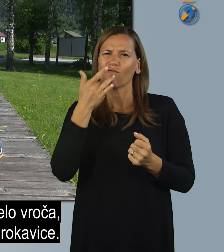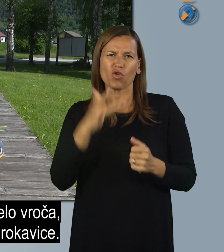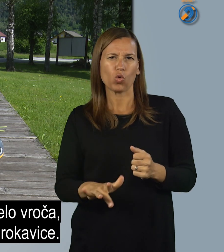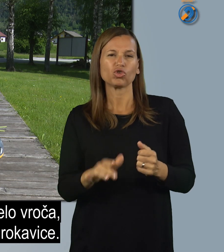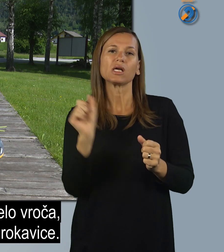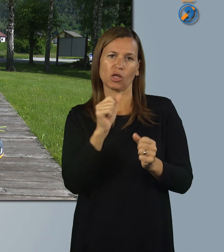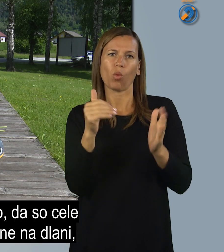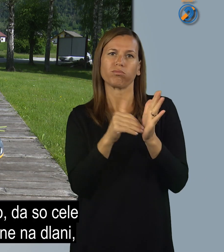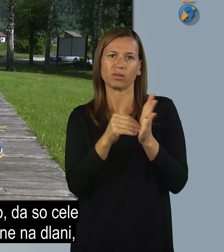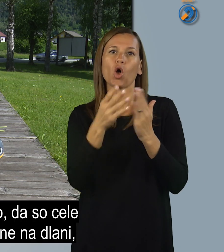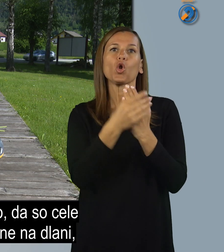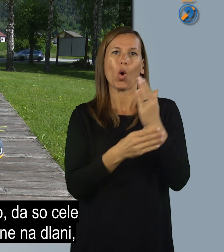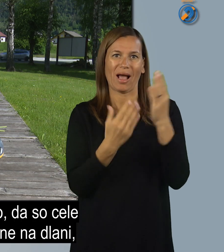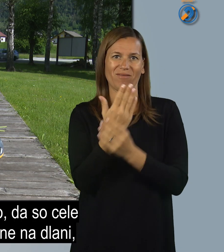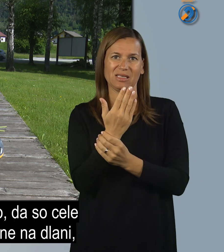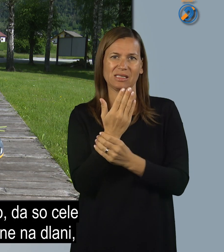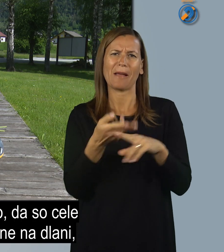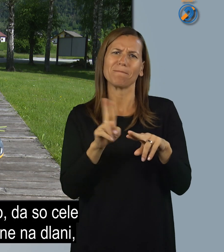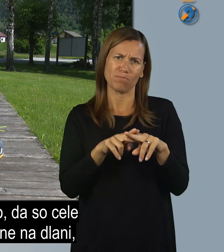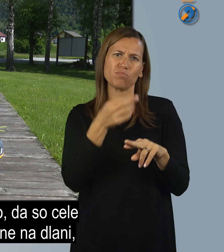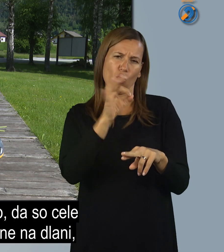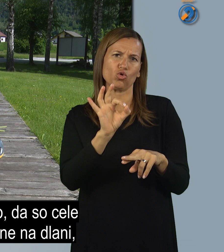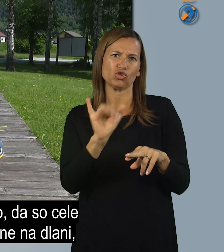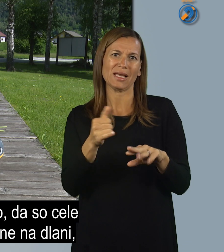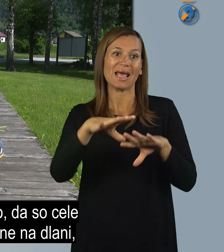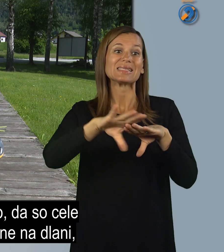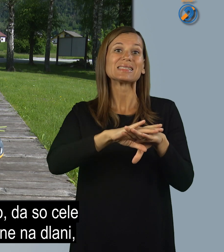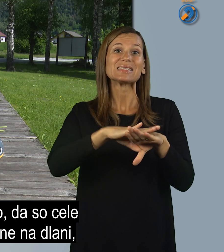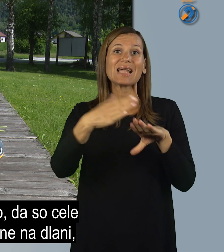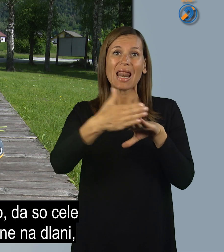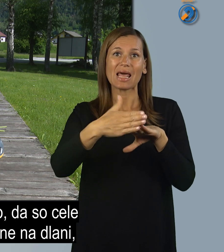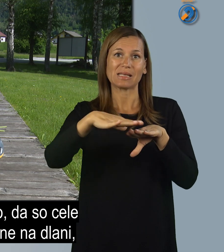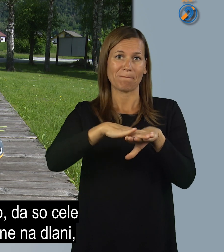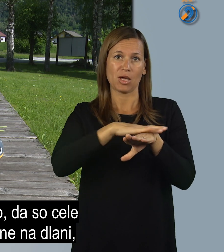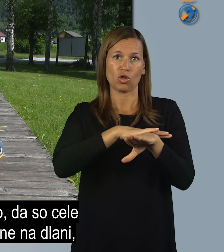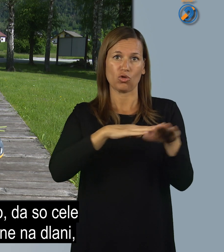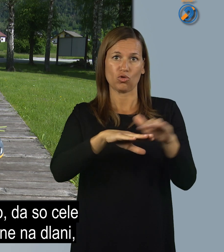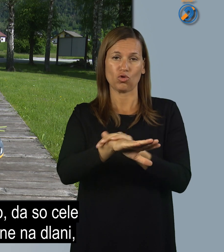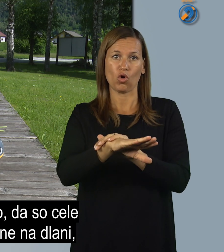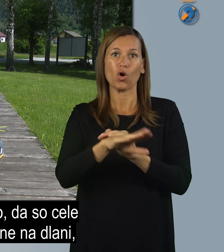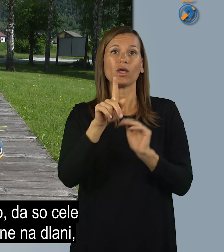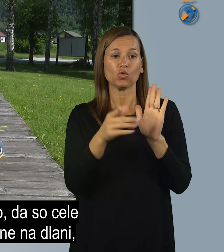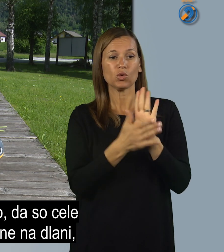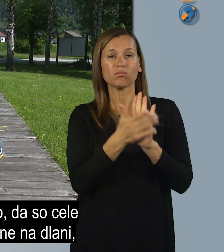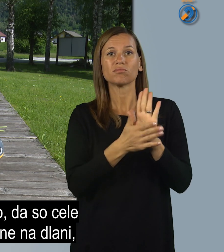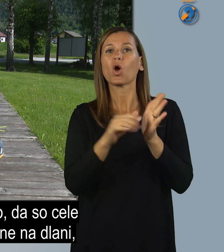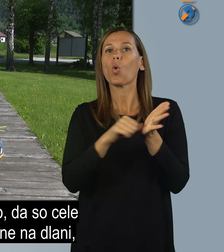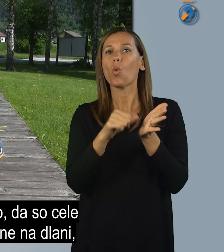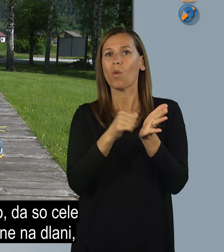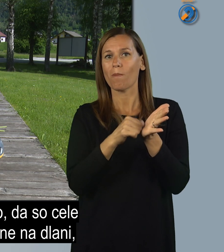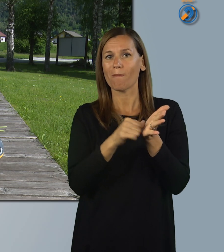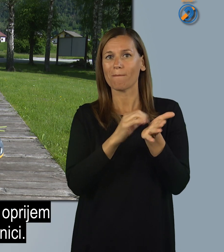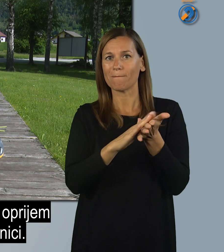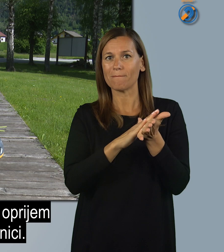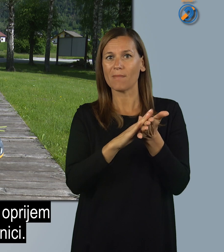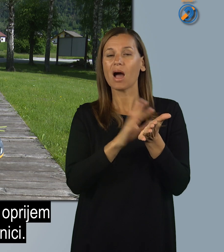rokavice. Zaželeno je celo, da so cele in da imajo tukaj tako gumirano zadevo, da